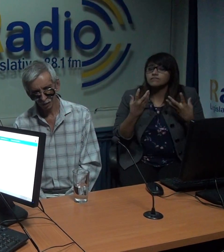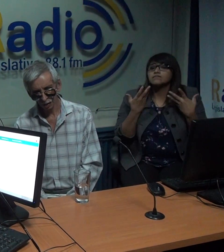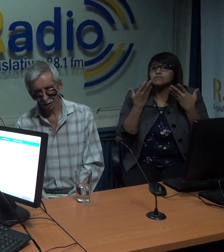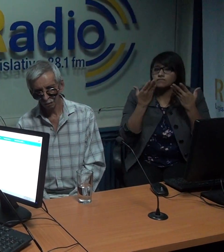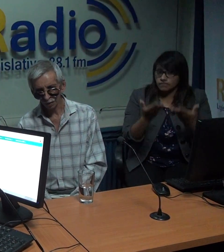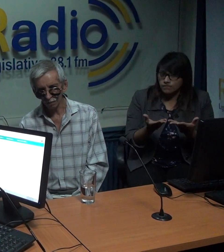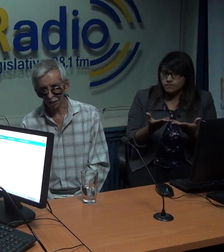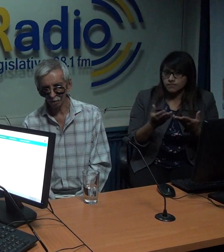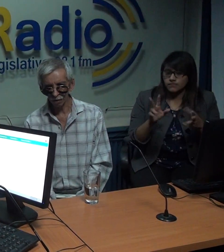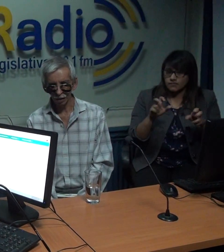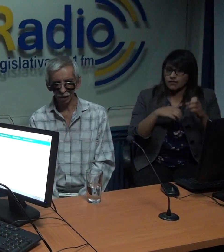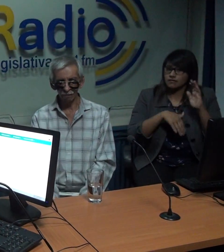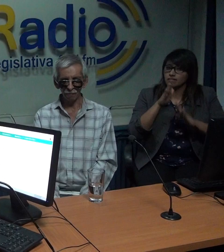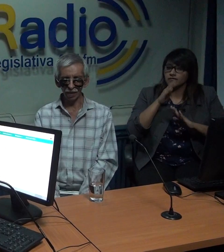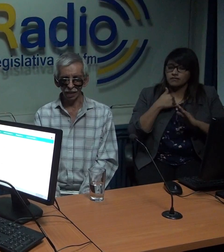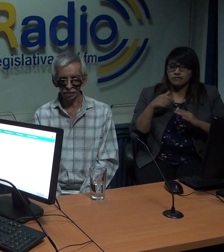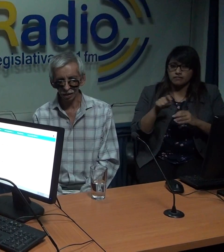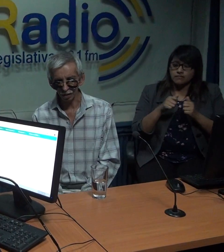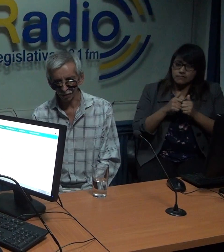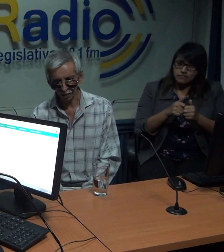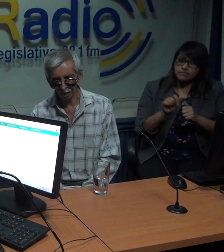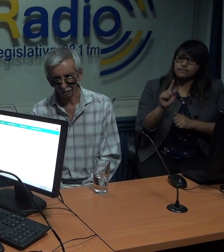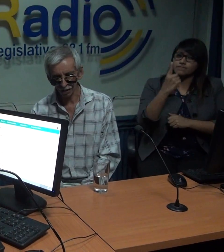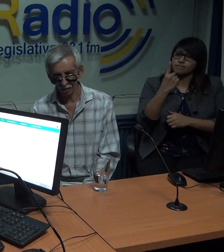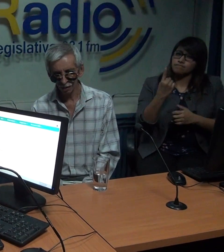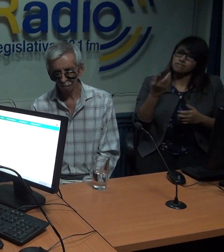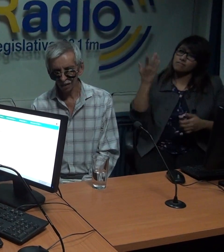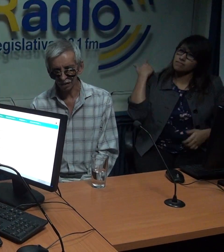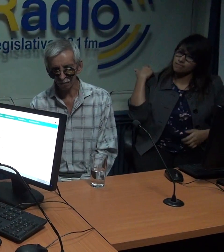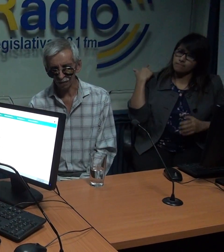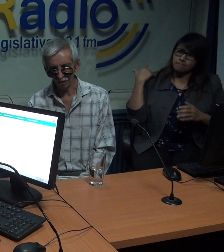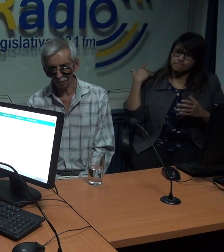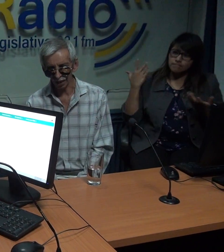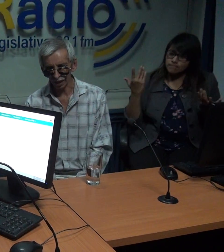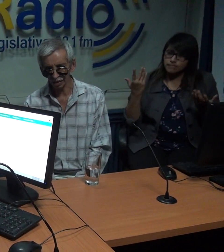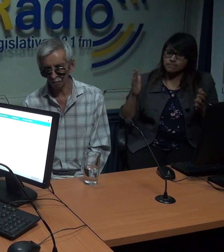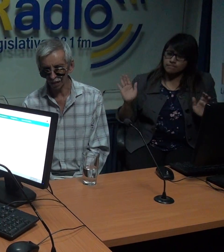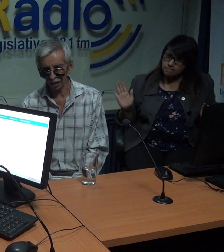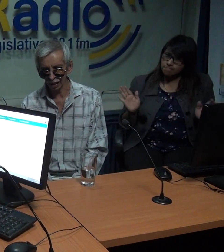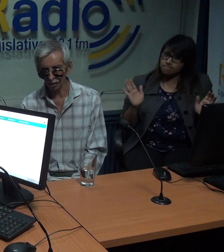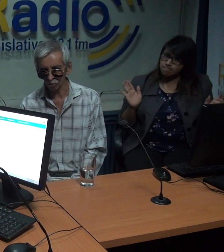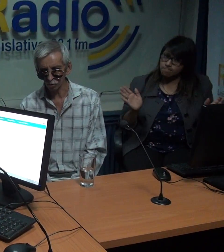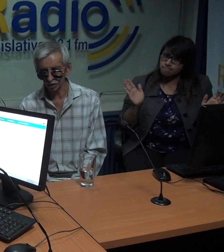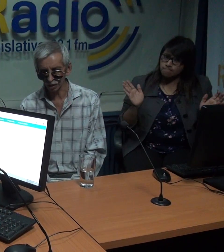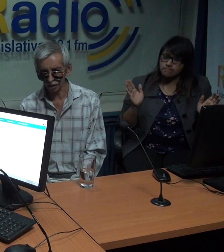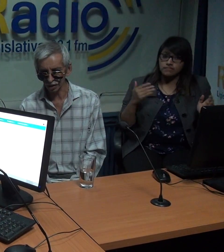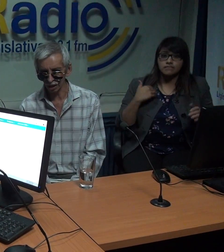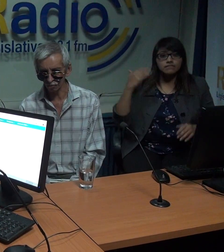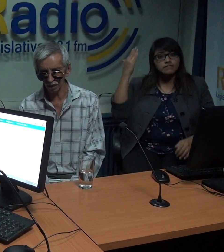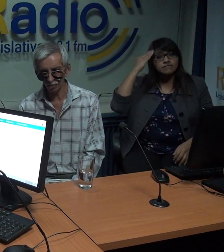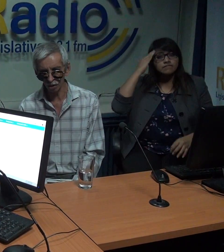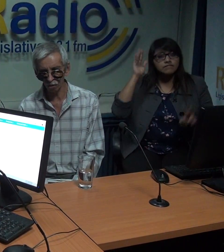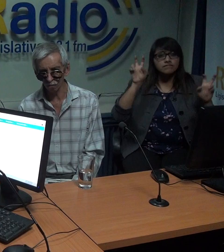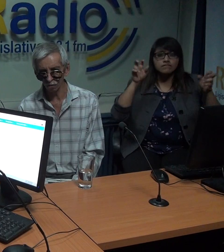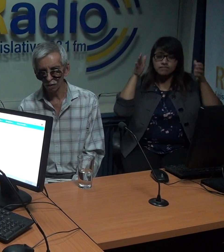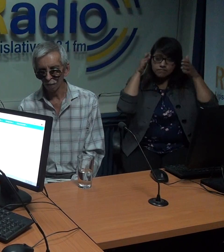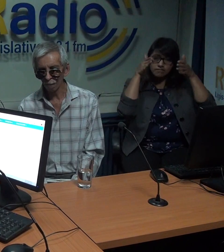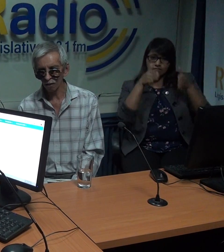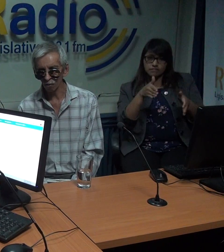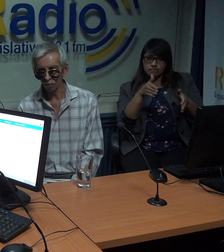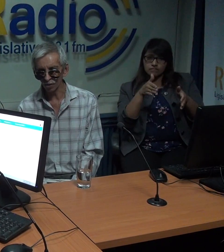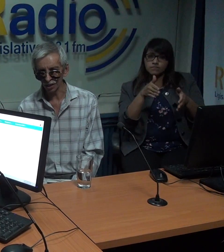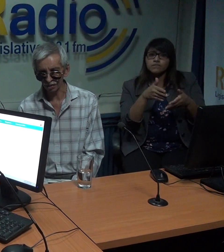este acompañamiento? Primero, el prepararse, repetí antes, prepararse para conocer qué es el autismo y